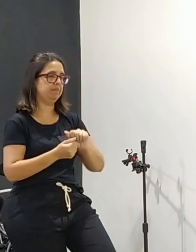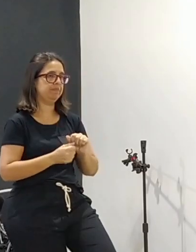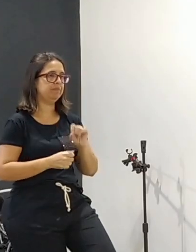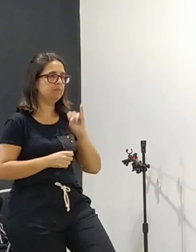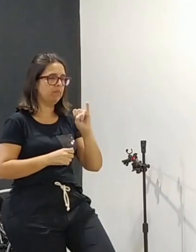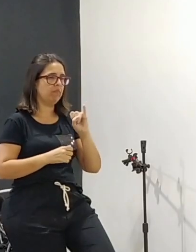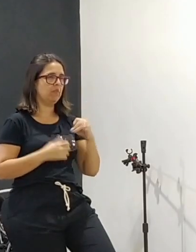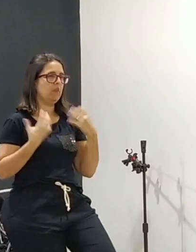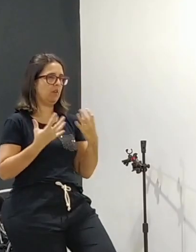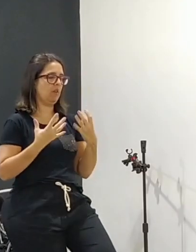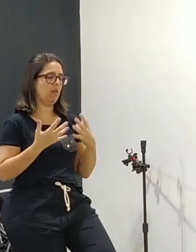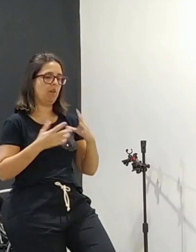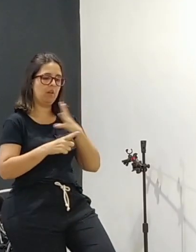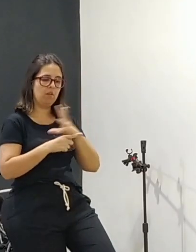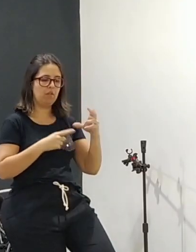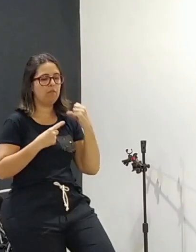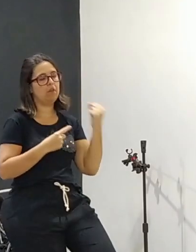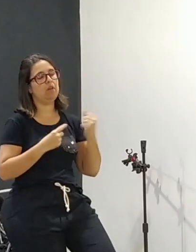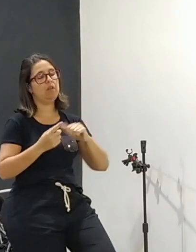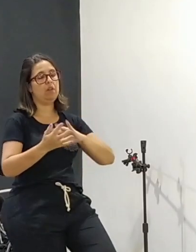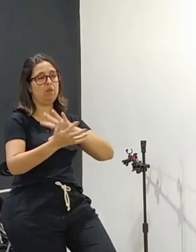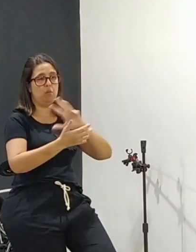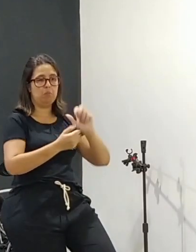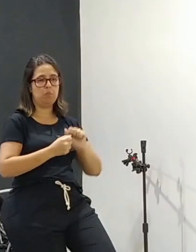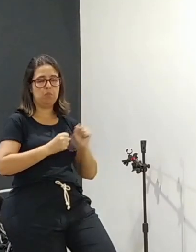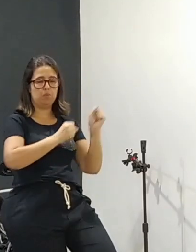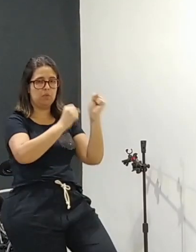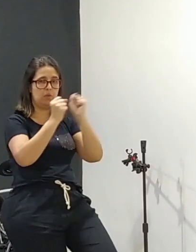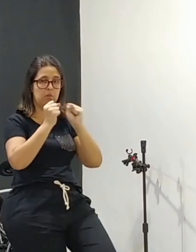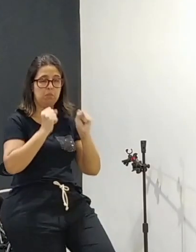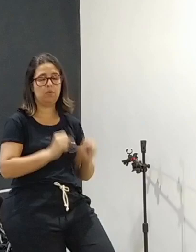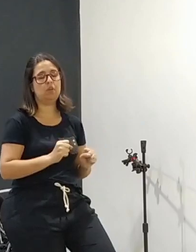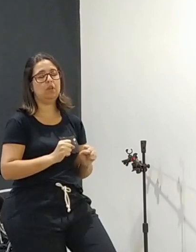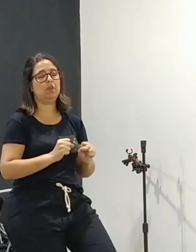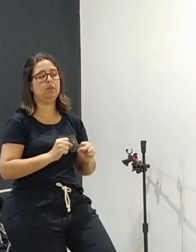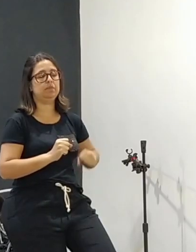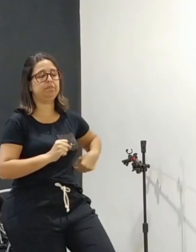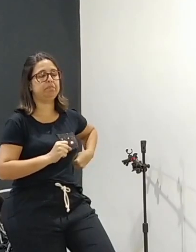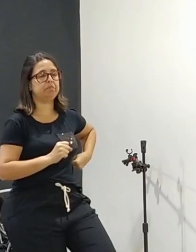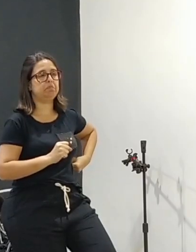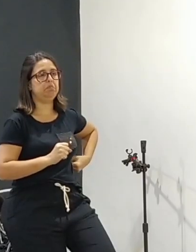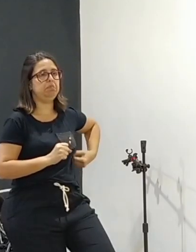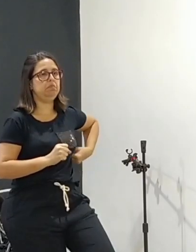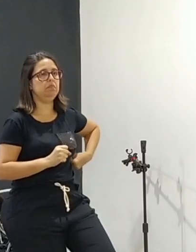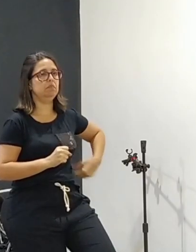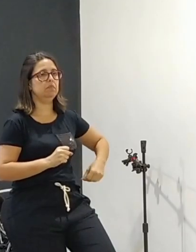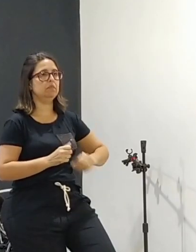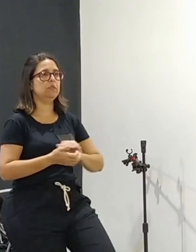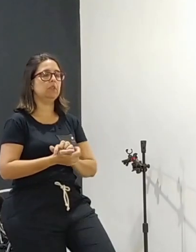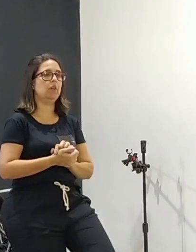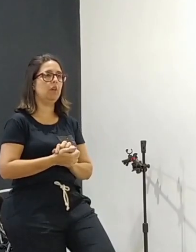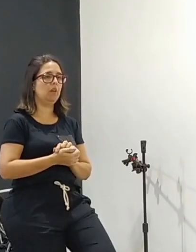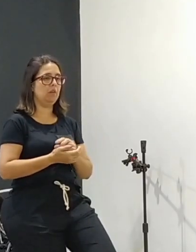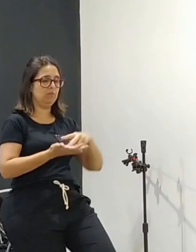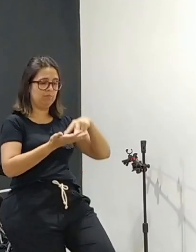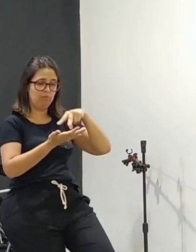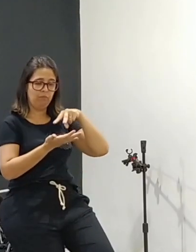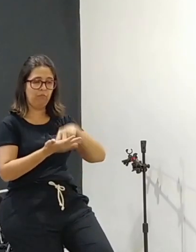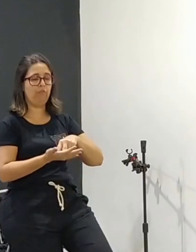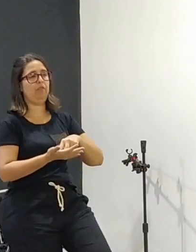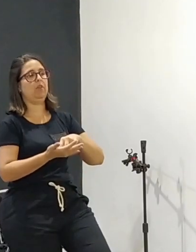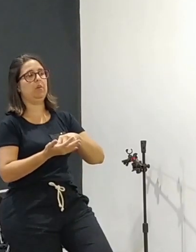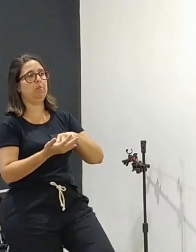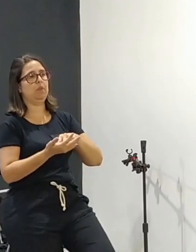mundo, essa força, esse poder avassalador, se você quer conseguir resistir a esse mundo, se